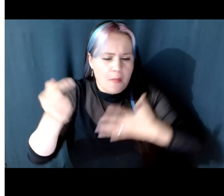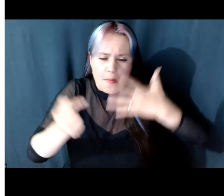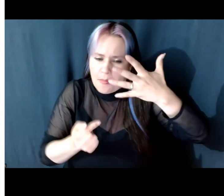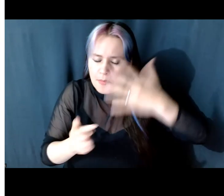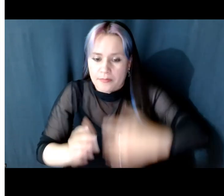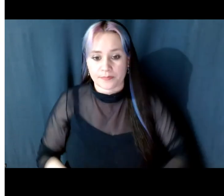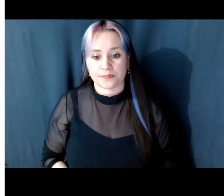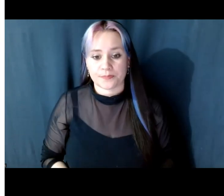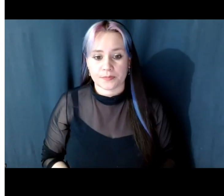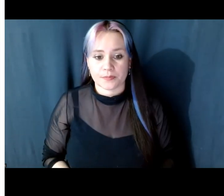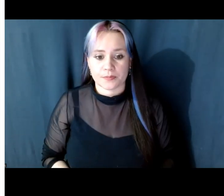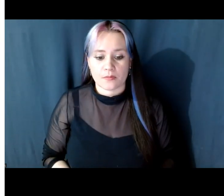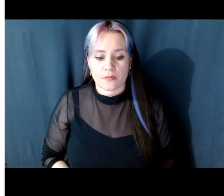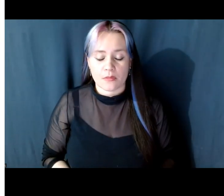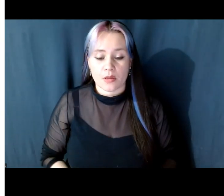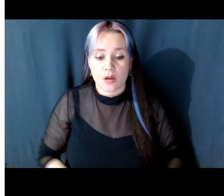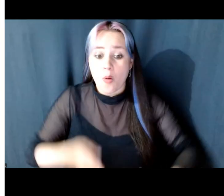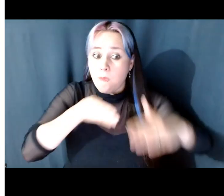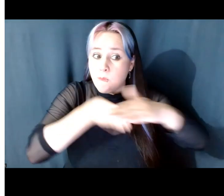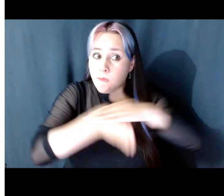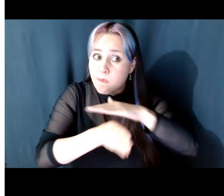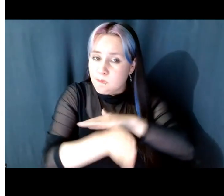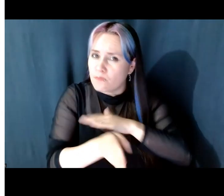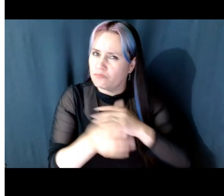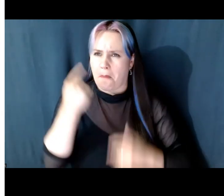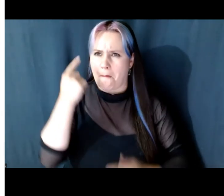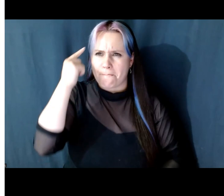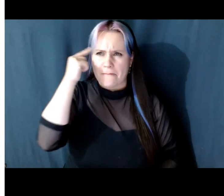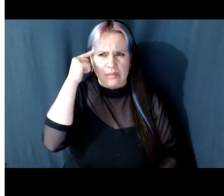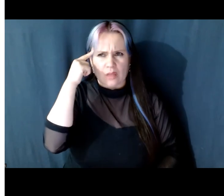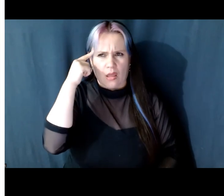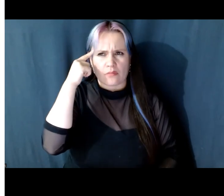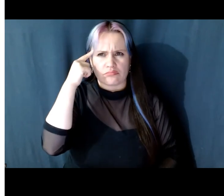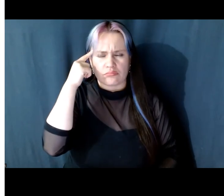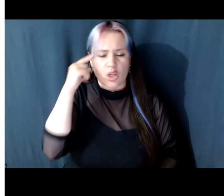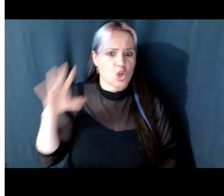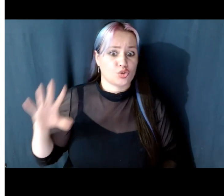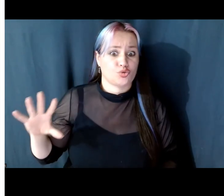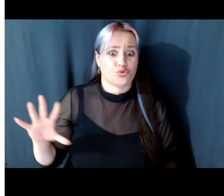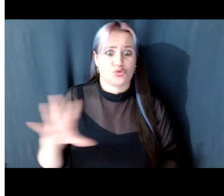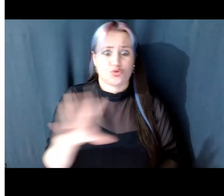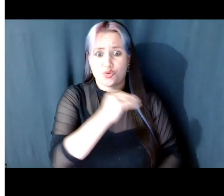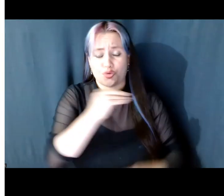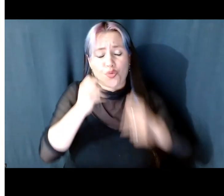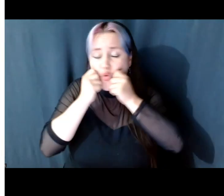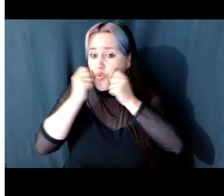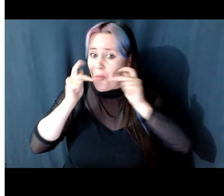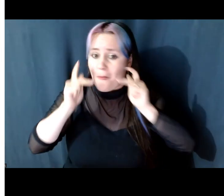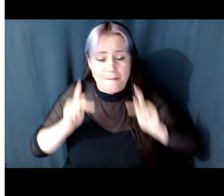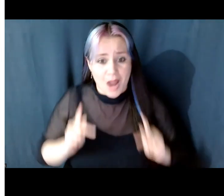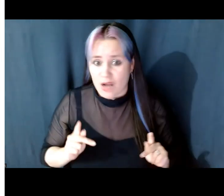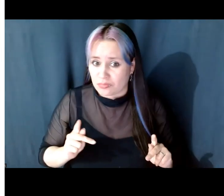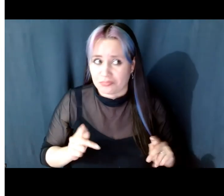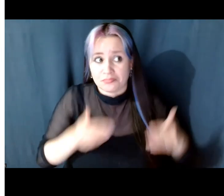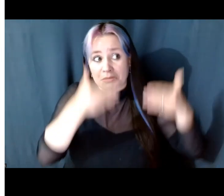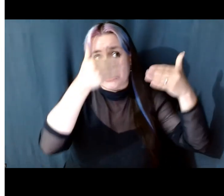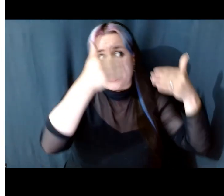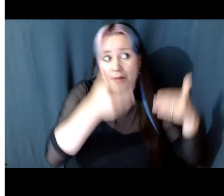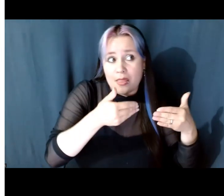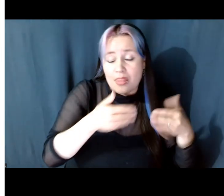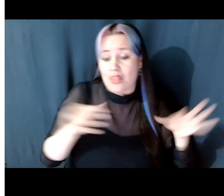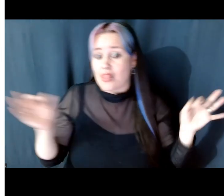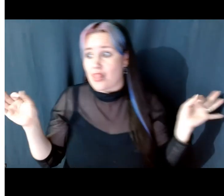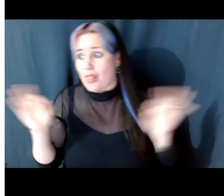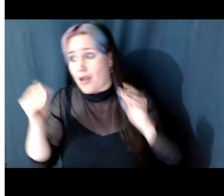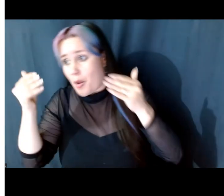acceso a la información Acústica de manera visual mediante pantallas con subtítulos en todos los escenarios que se requieran